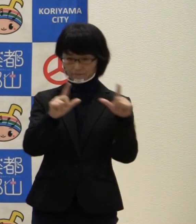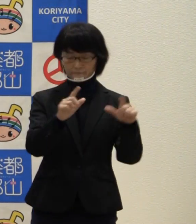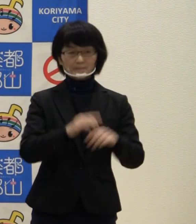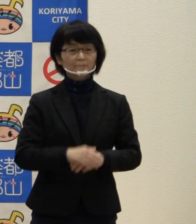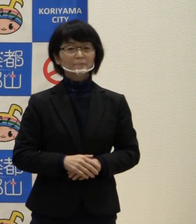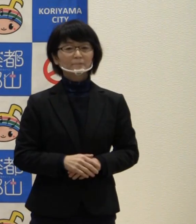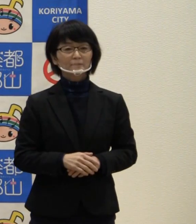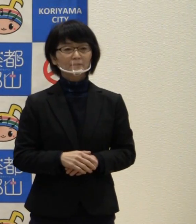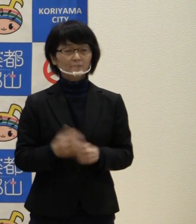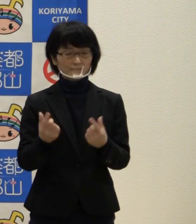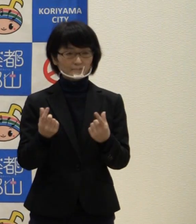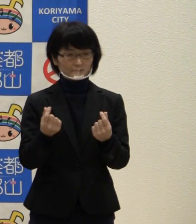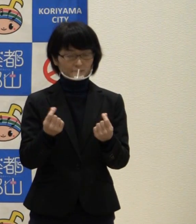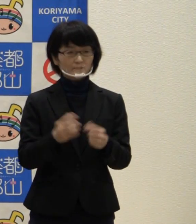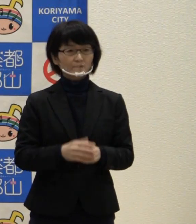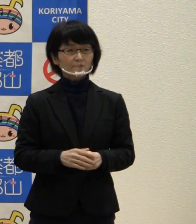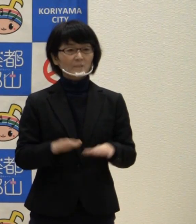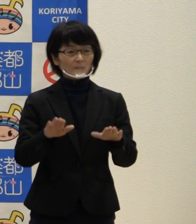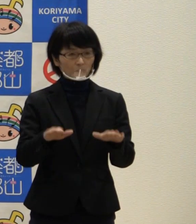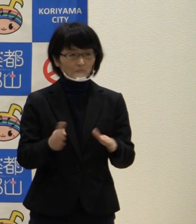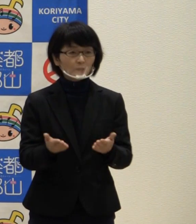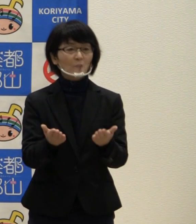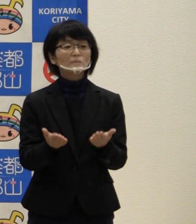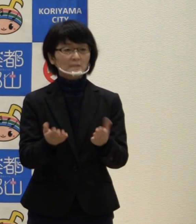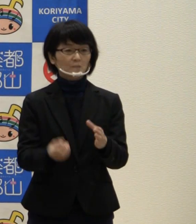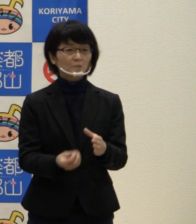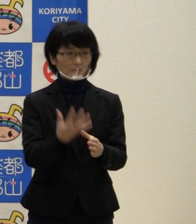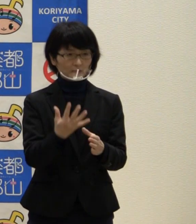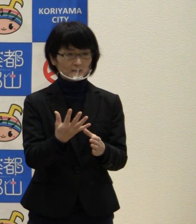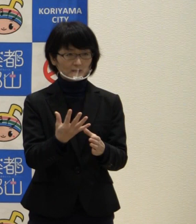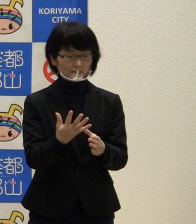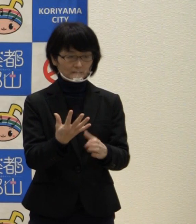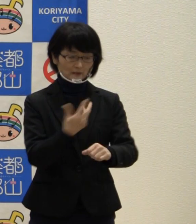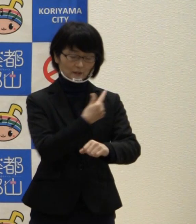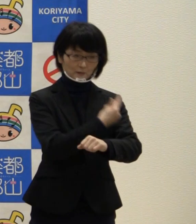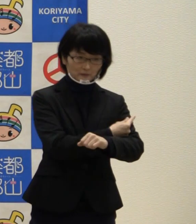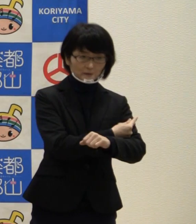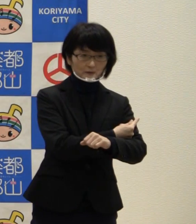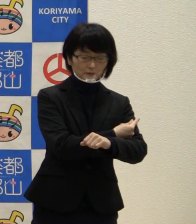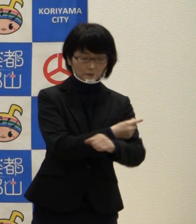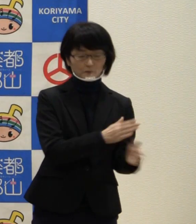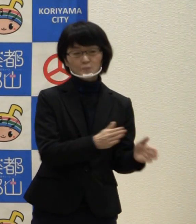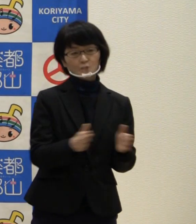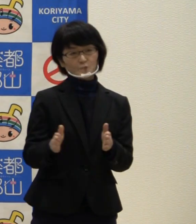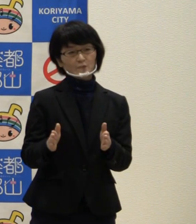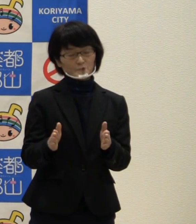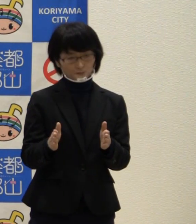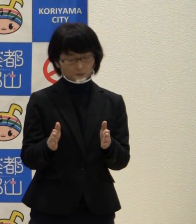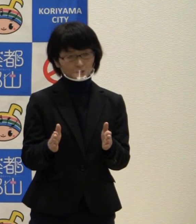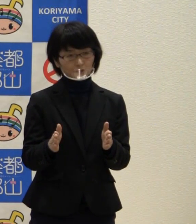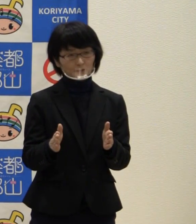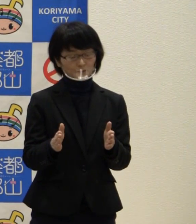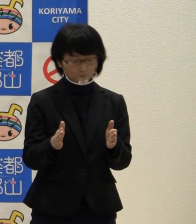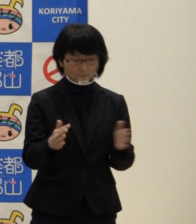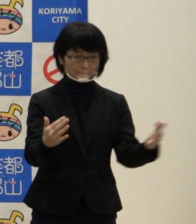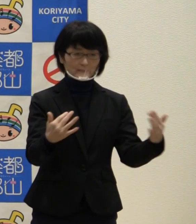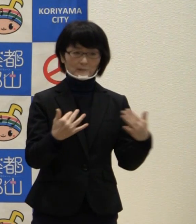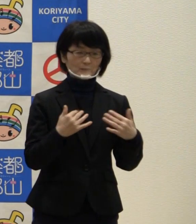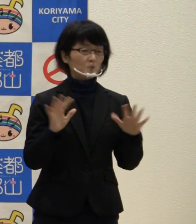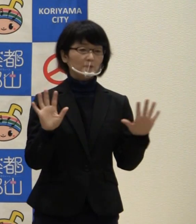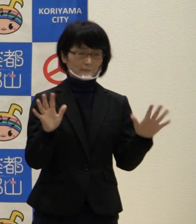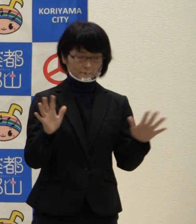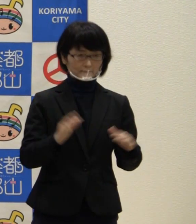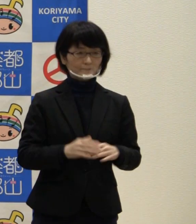保健所でございます。今回の地震は、予防接種の準備には、基本的には影響ないというふうに考え